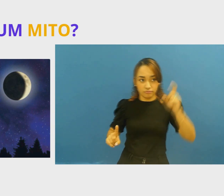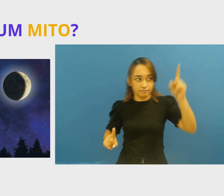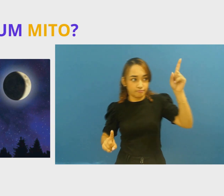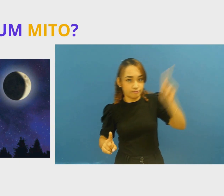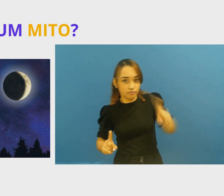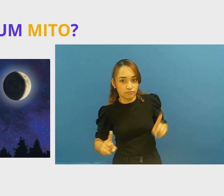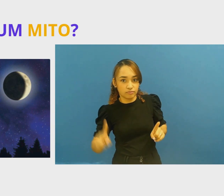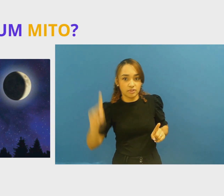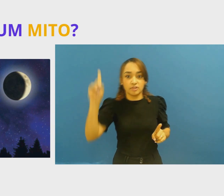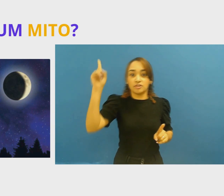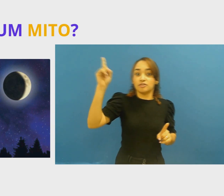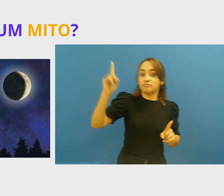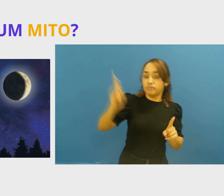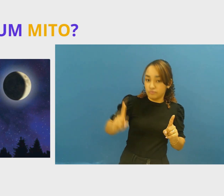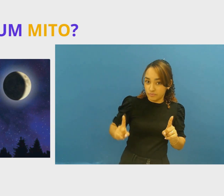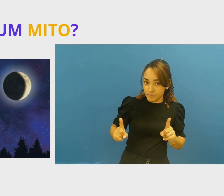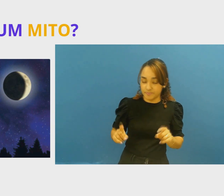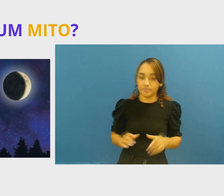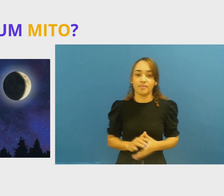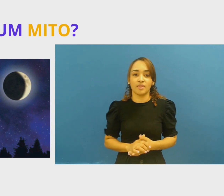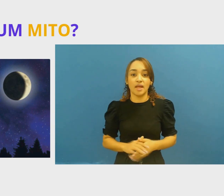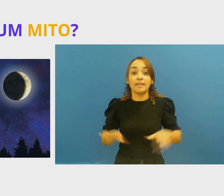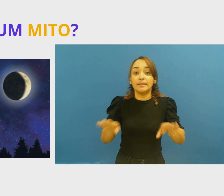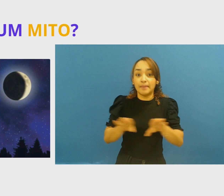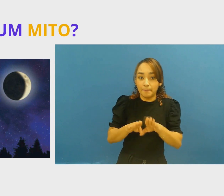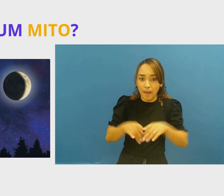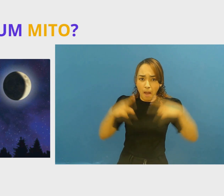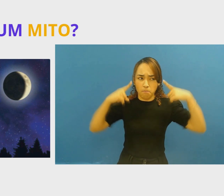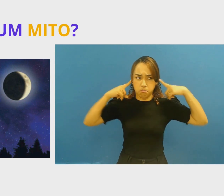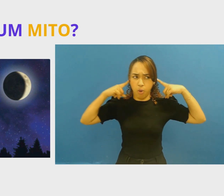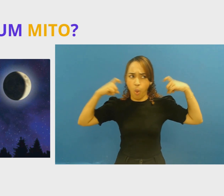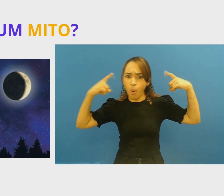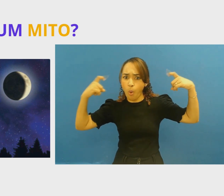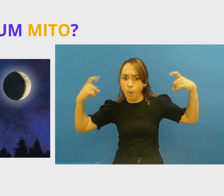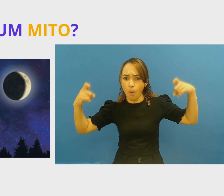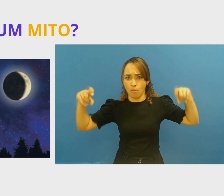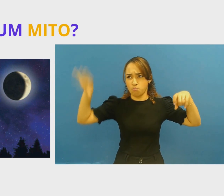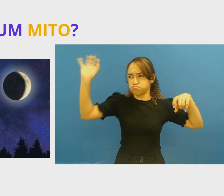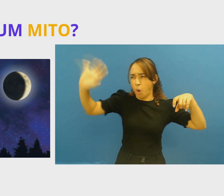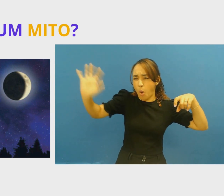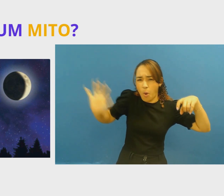Também nós temos como exemplo raios,